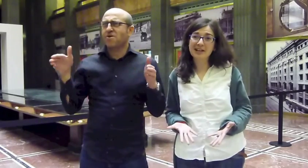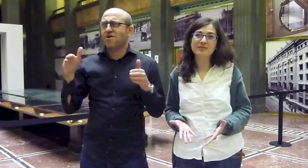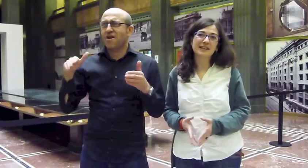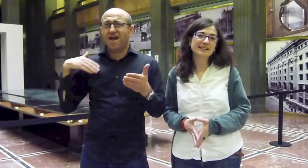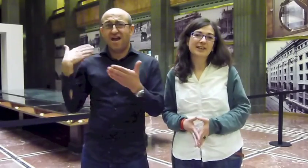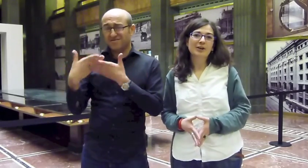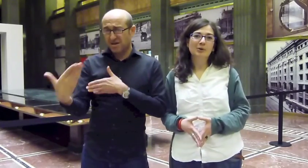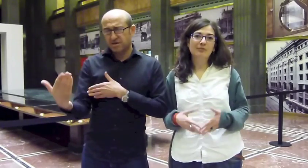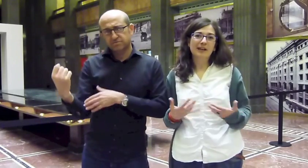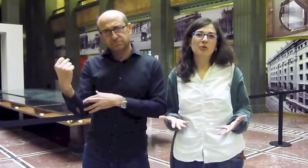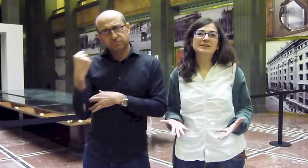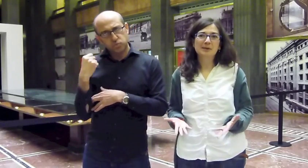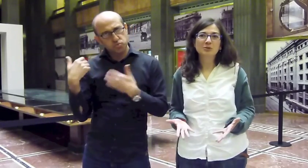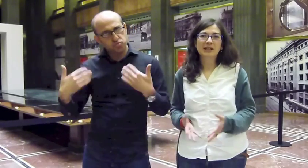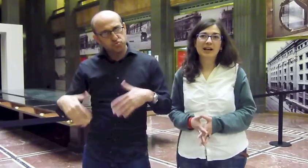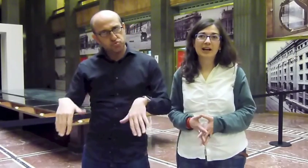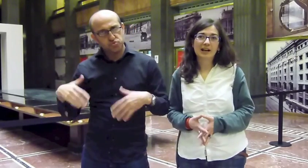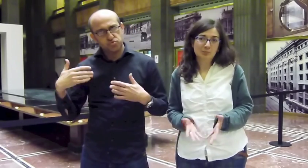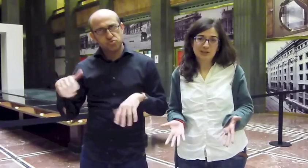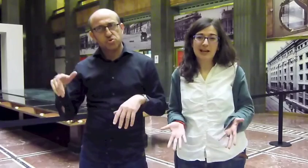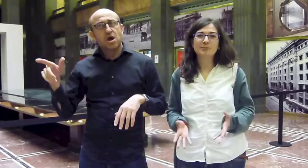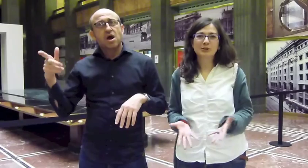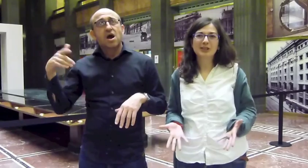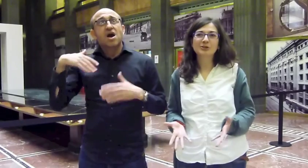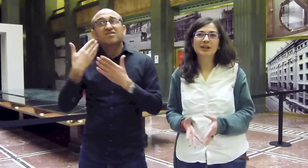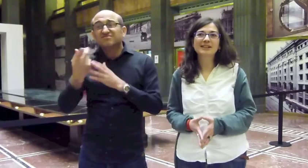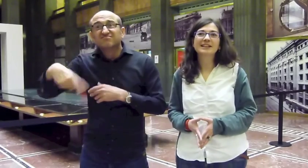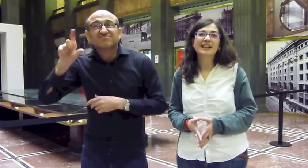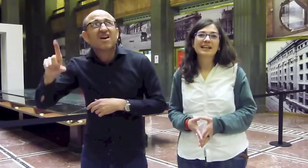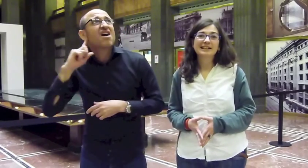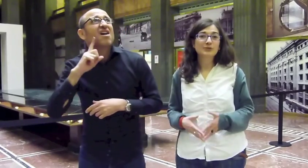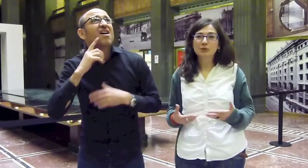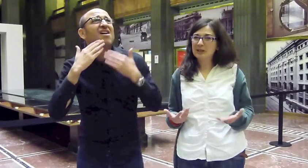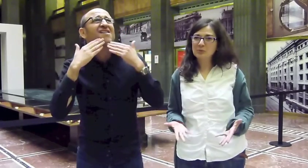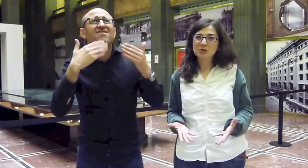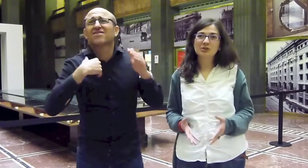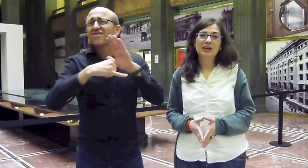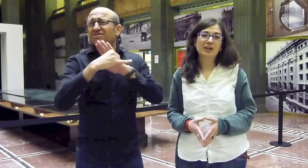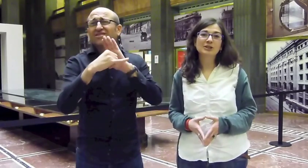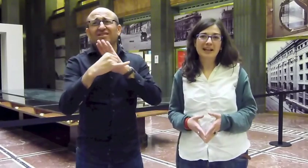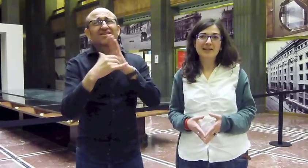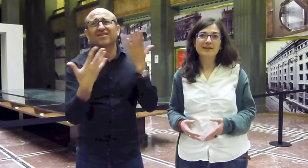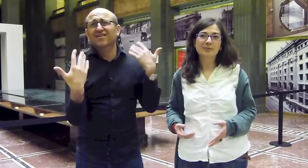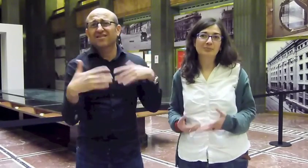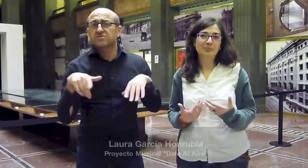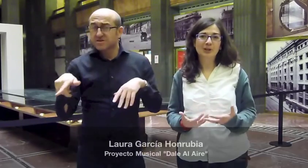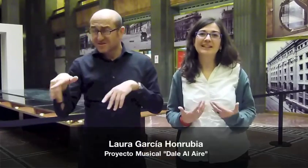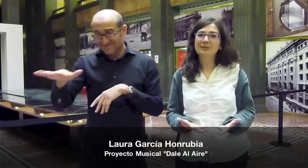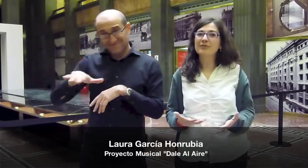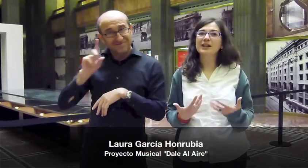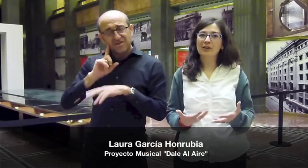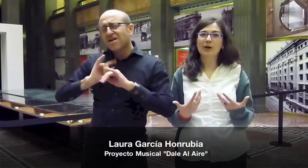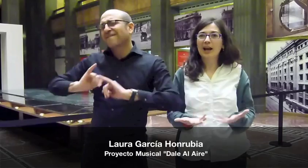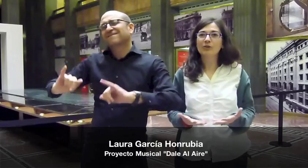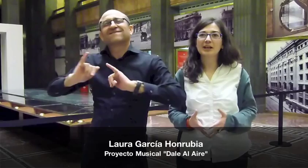muy agradecidas por acercar nuestra música a las personas sordas, disfrutan mucho, nos agradecen poderles